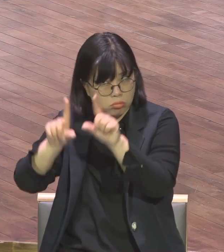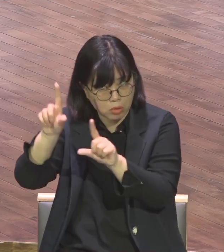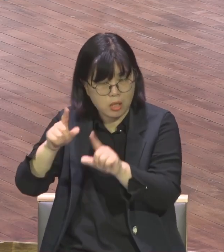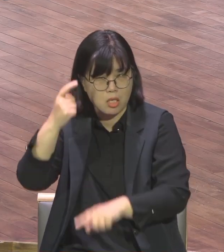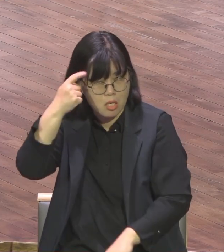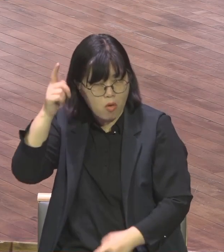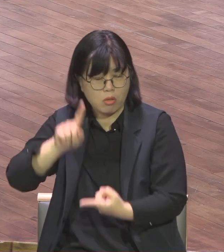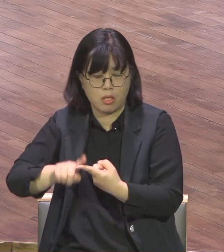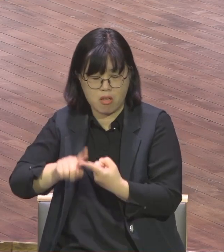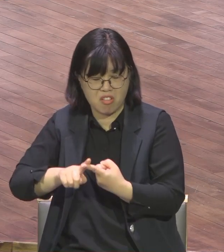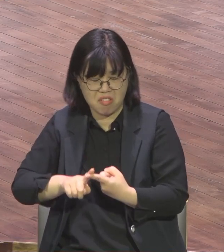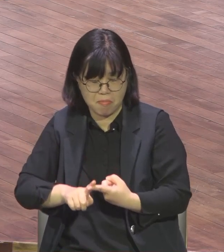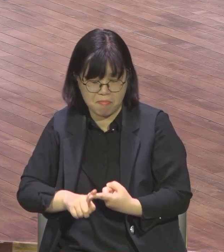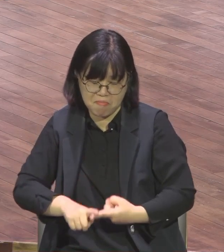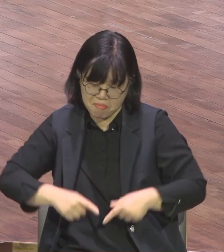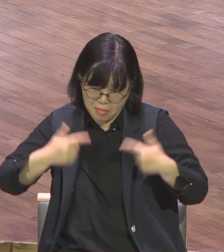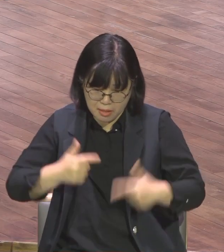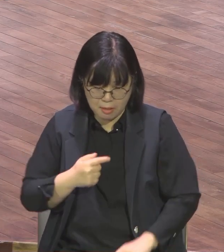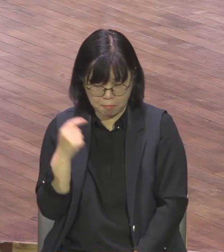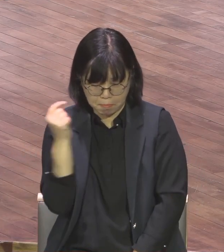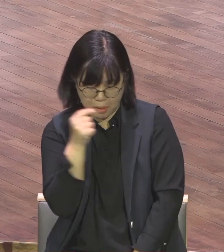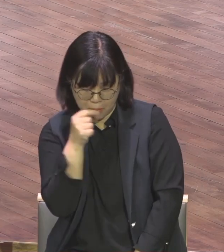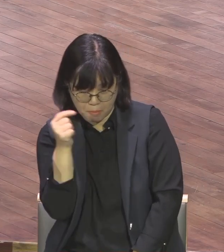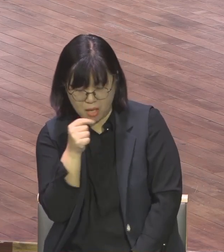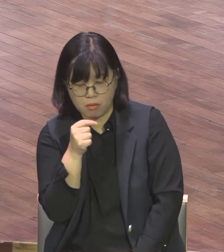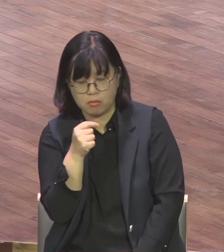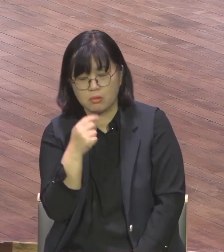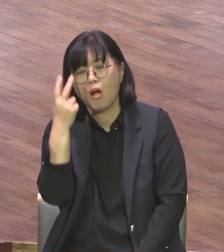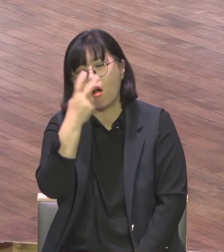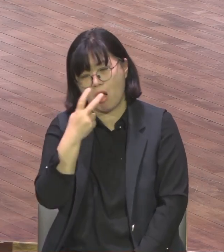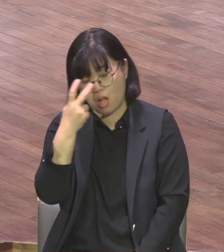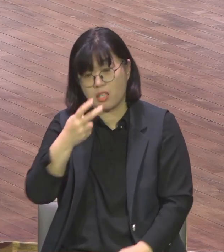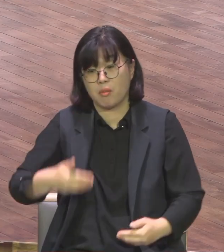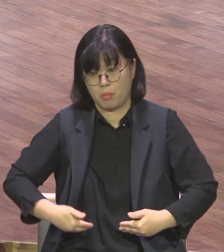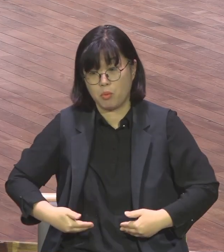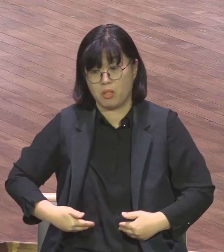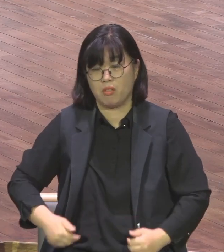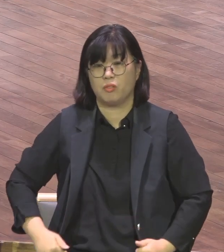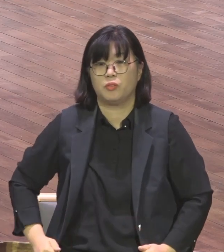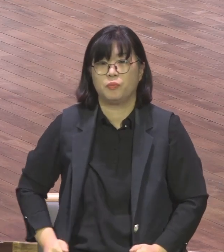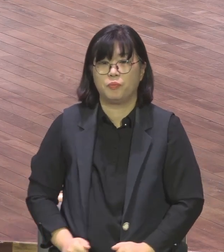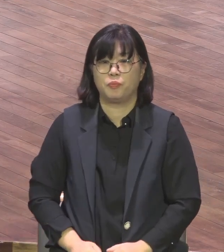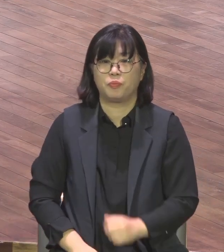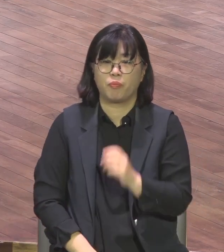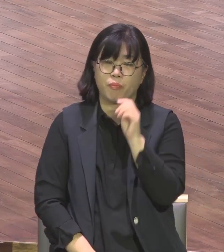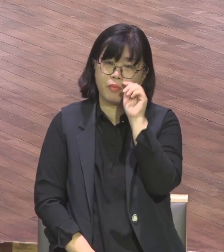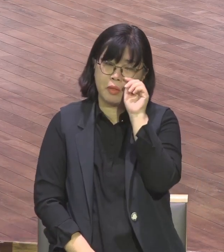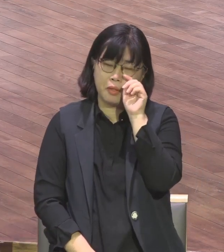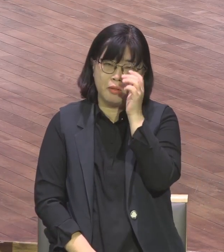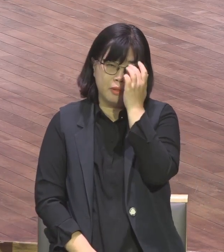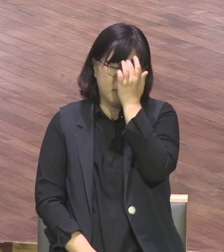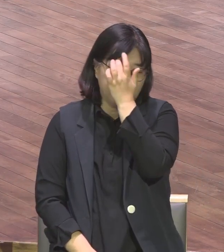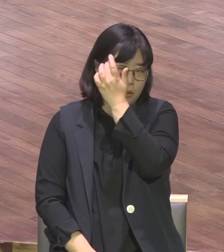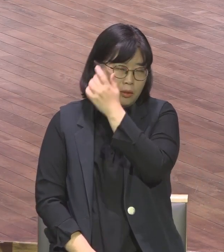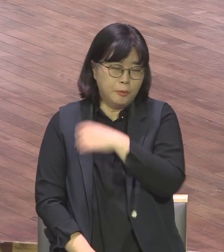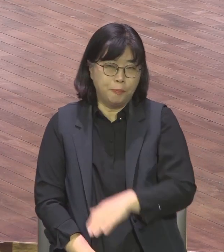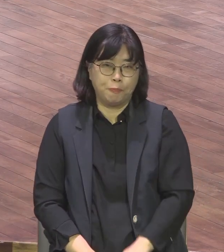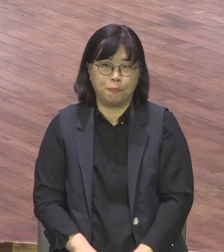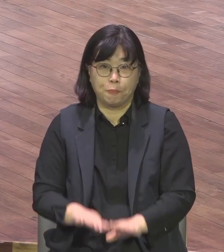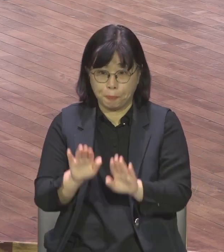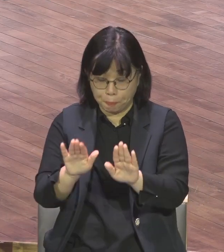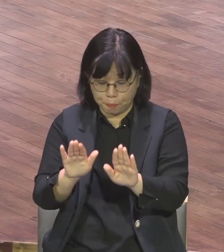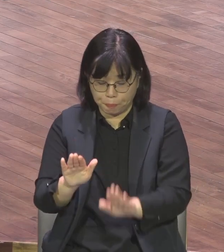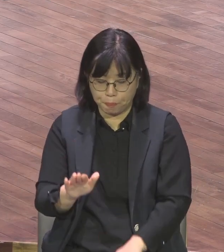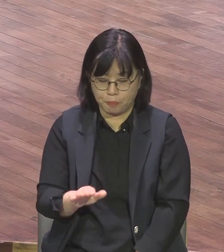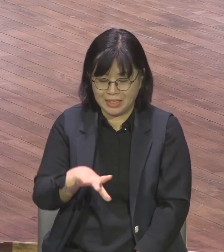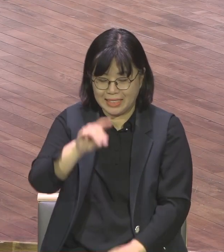처절하게 다루신 이유가 뭐예요? 아담 한 사람의 이 타락이 아담 한 사람의 이